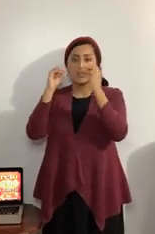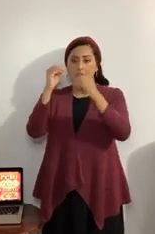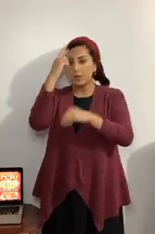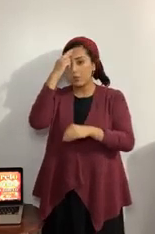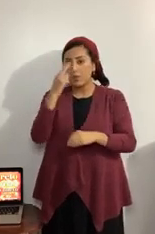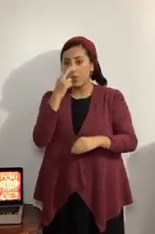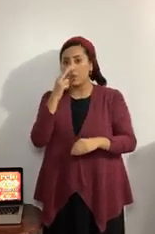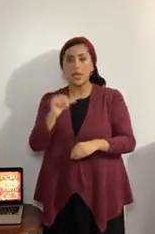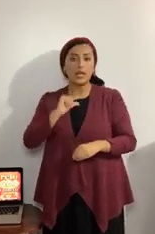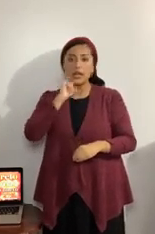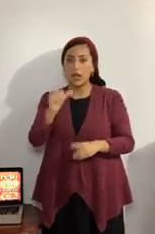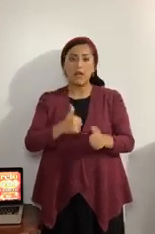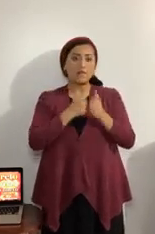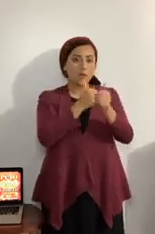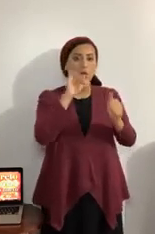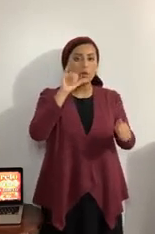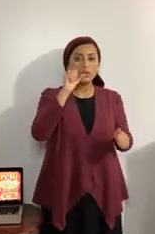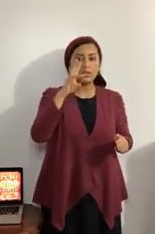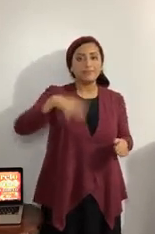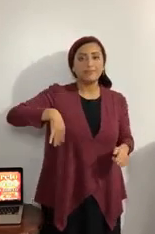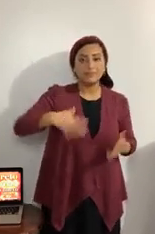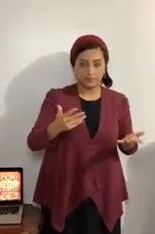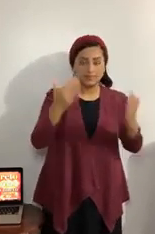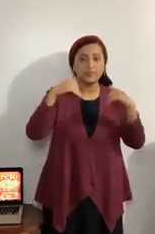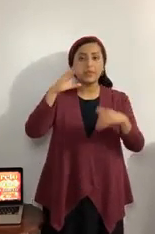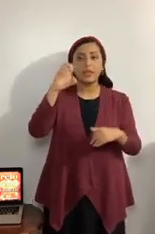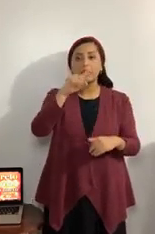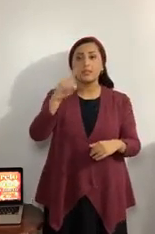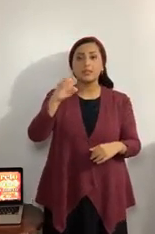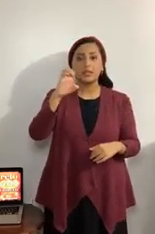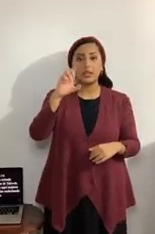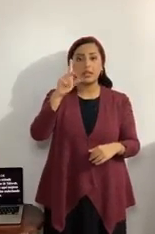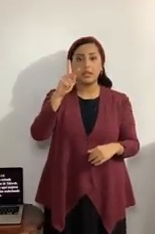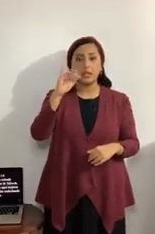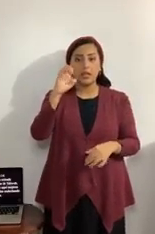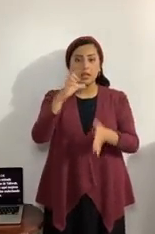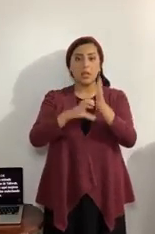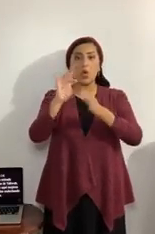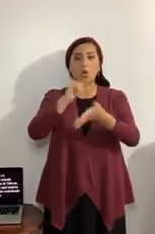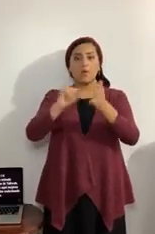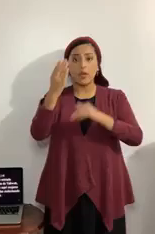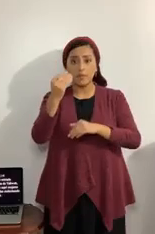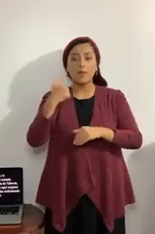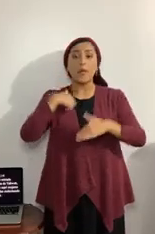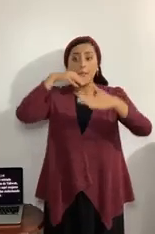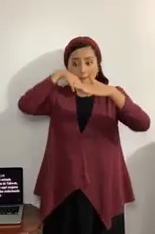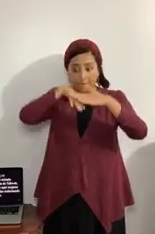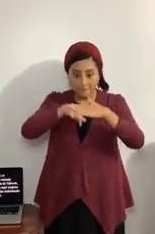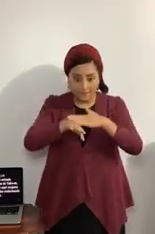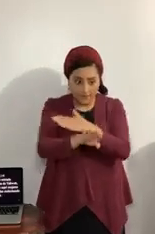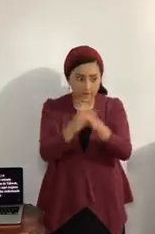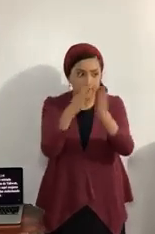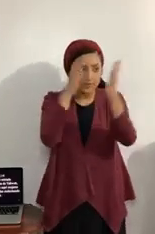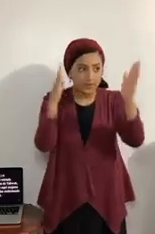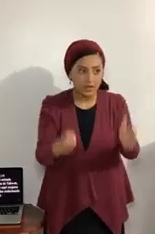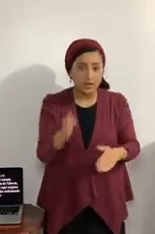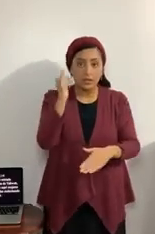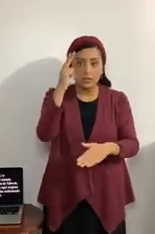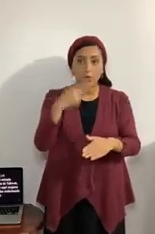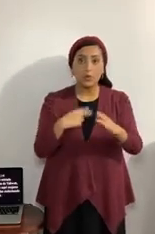Yahshua. Ezequiel 8, verso 14. Y me llevó a la entrada de la puerta de la casa de Yahweh, que está al norte, y aquí mujeres